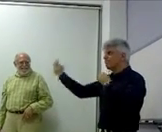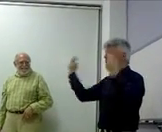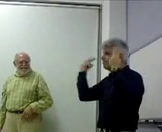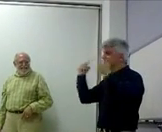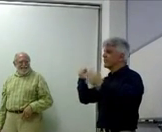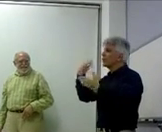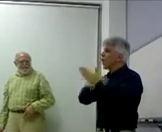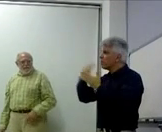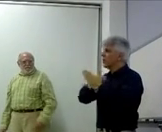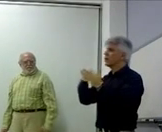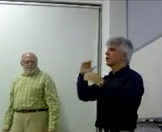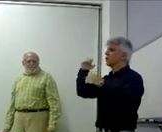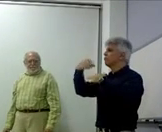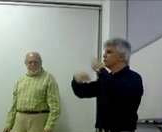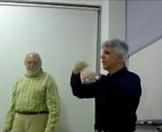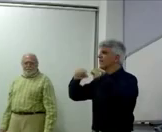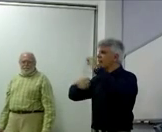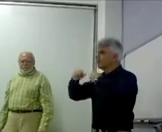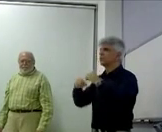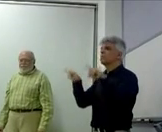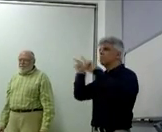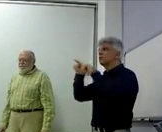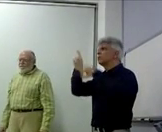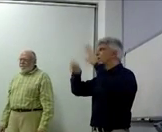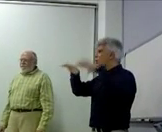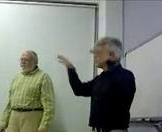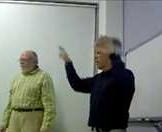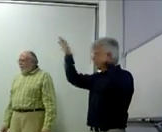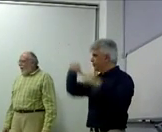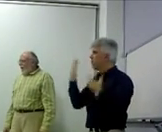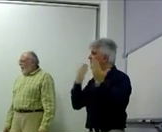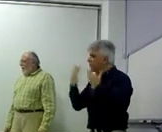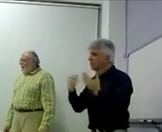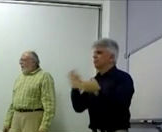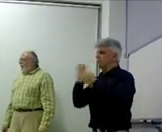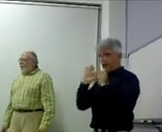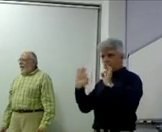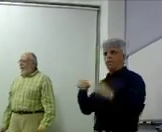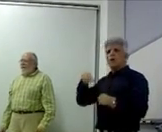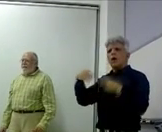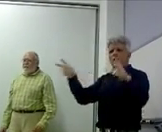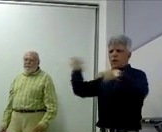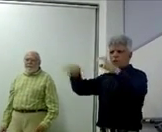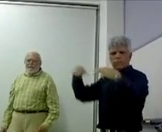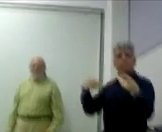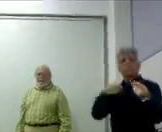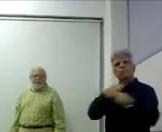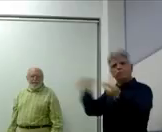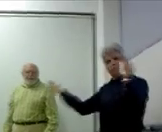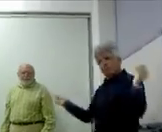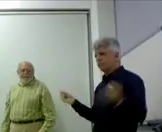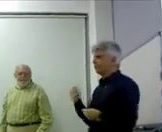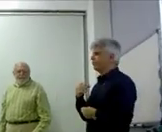Θα σας παρακολουθήσω να μην ξεχάσετε από τίποτα το εξής, να βλέπετε γενικά τα προγράμματα με τις δραστηριότητες όπου και αν πραγματοποιούνται,